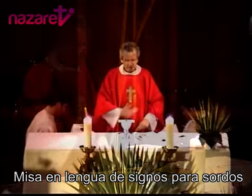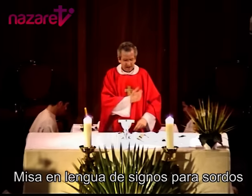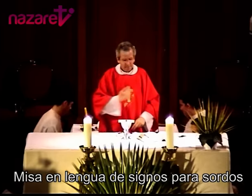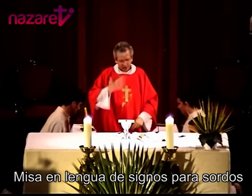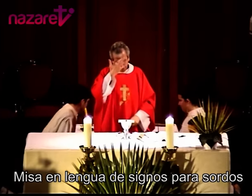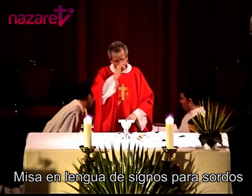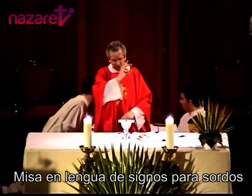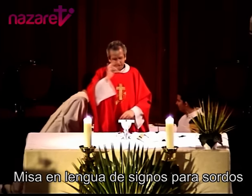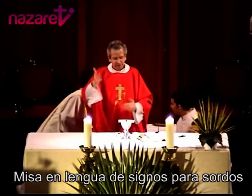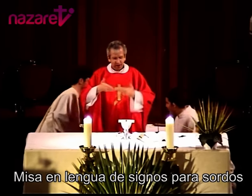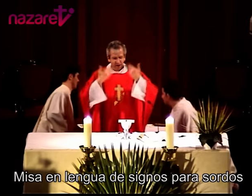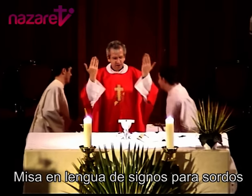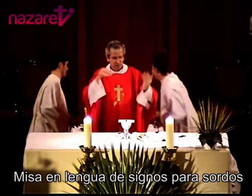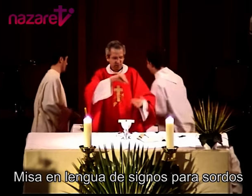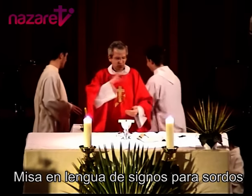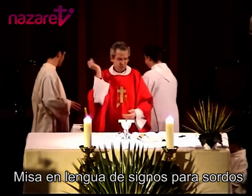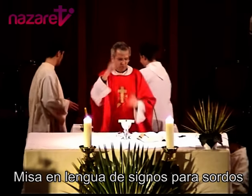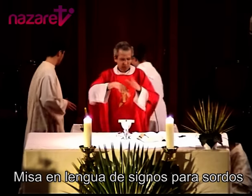Este es el sacramento de nuestra fe.